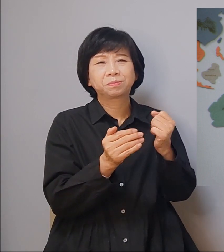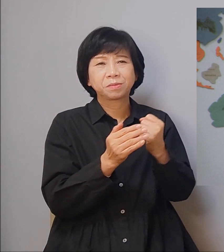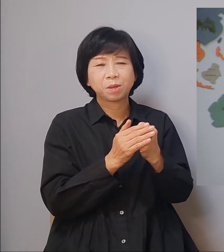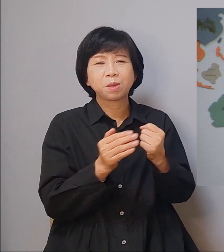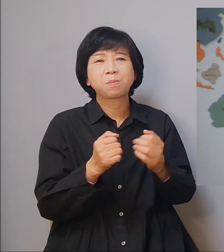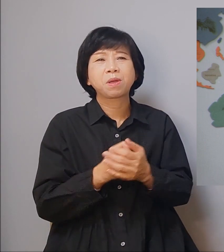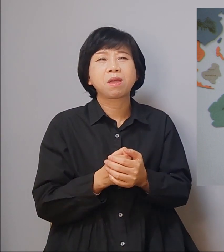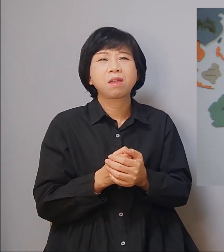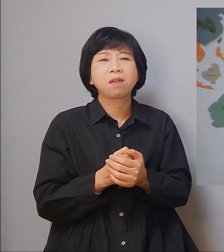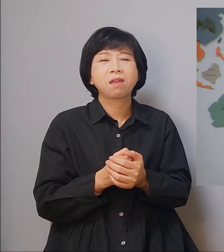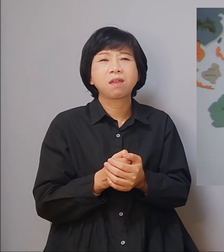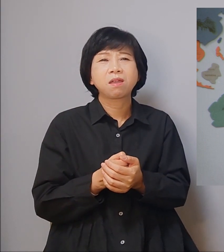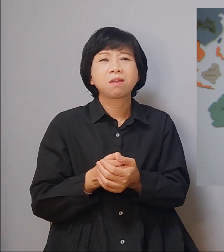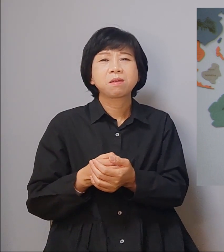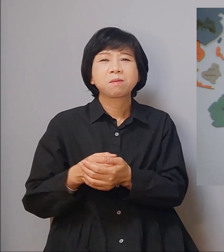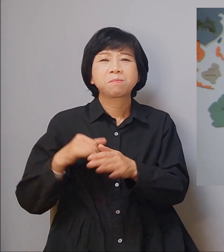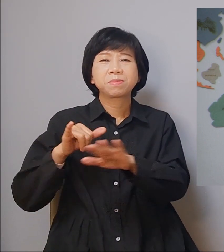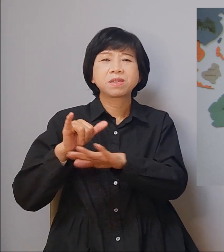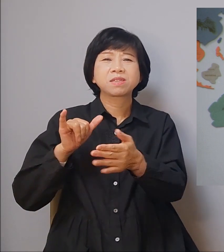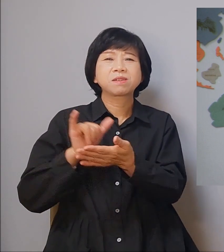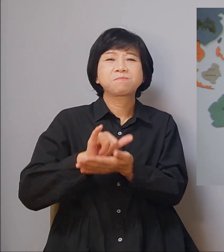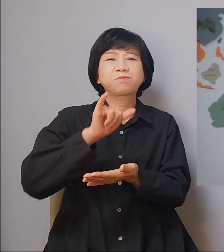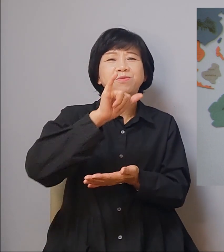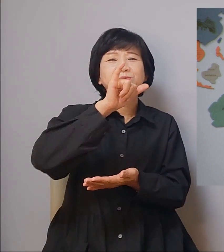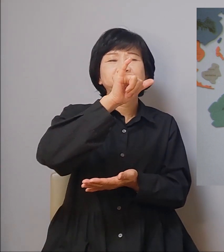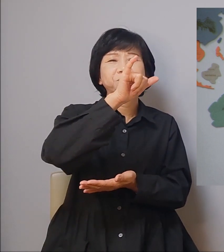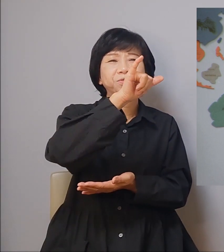함께 비행기를 타고 갈 때가 있었습니다.